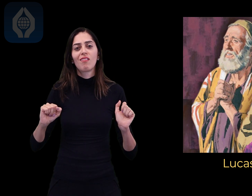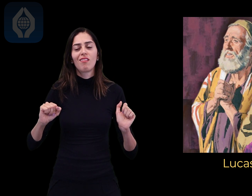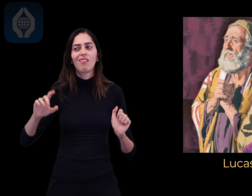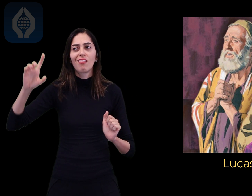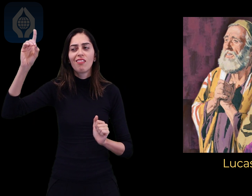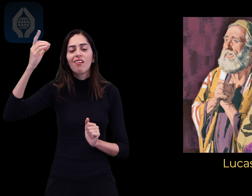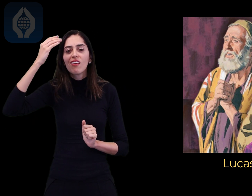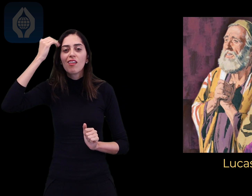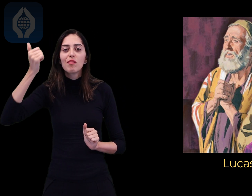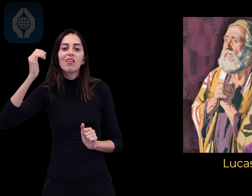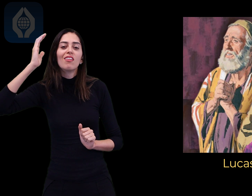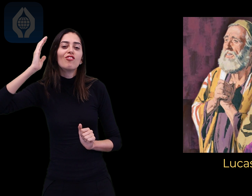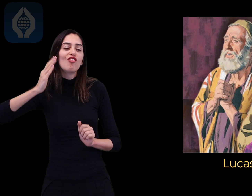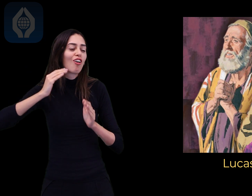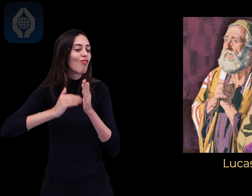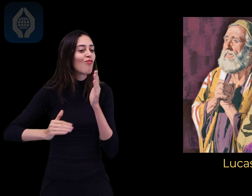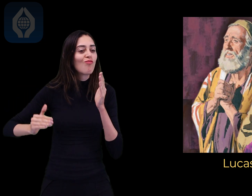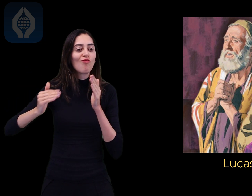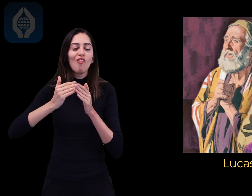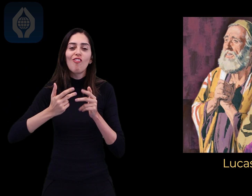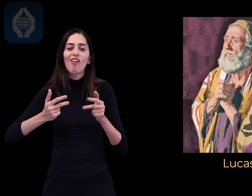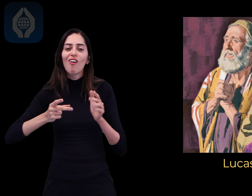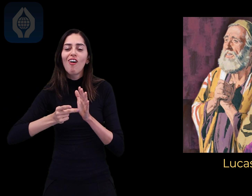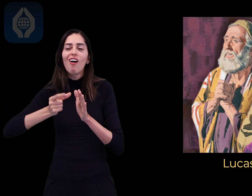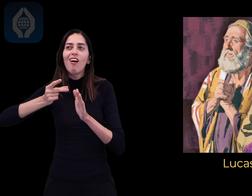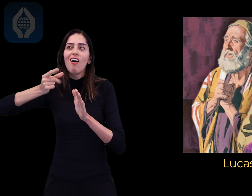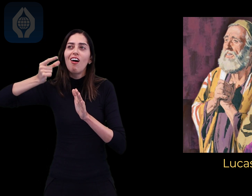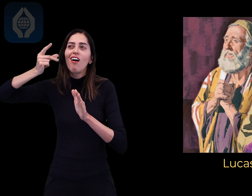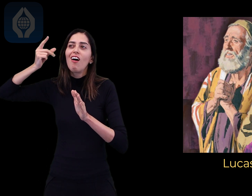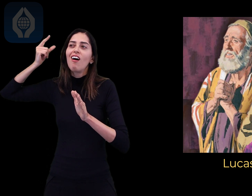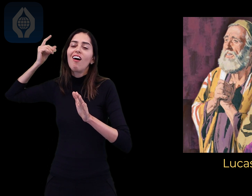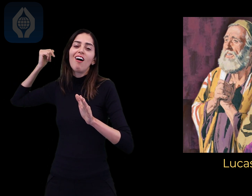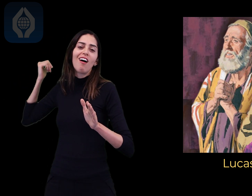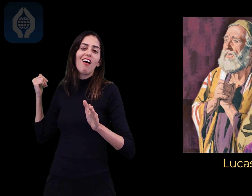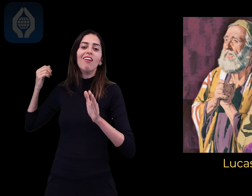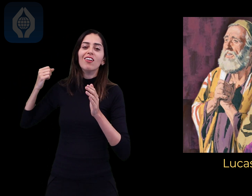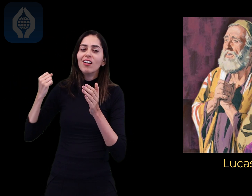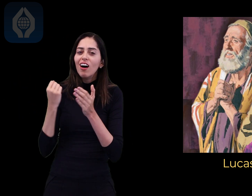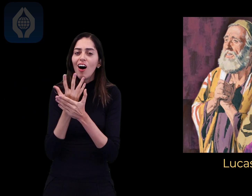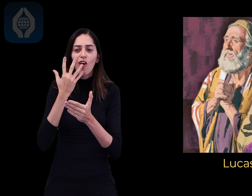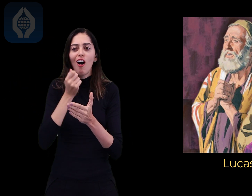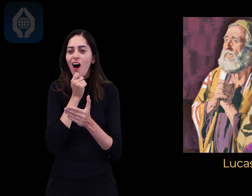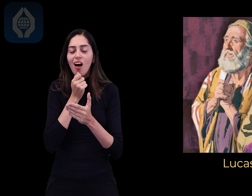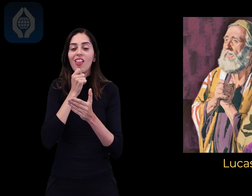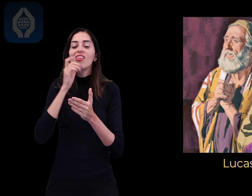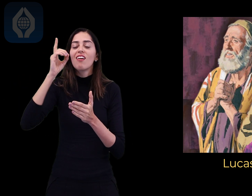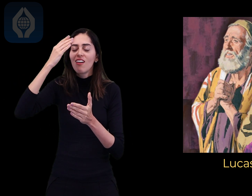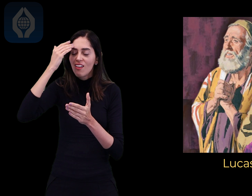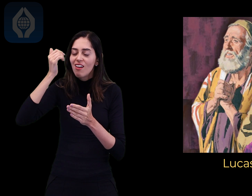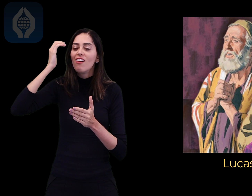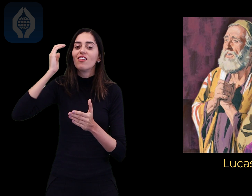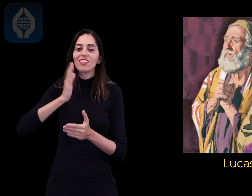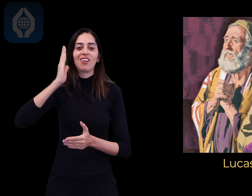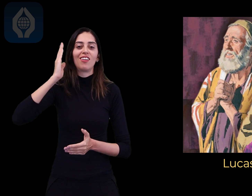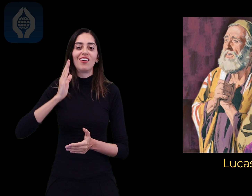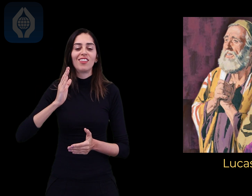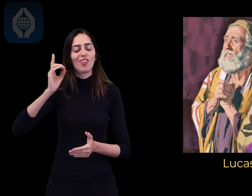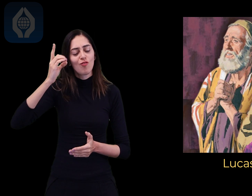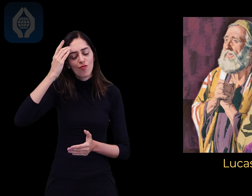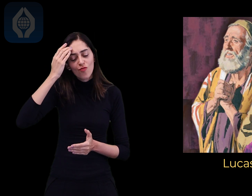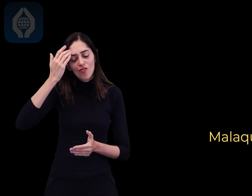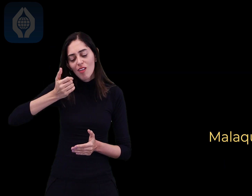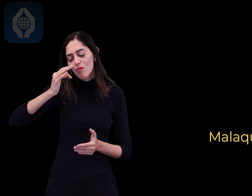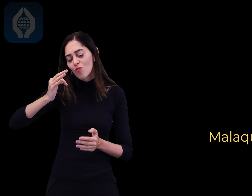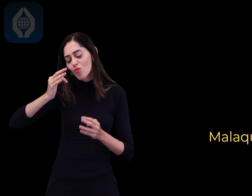elas aconteçam. Deus sabia tudo sobre nós também, mesmo antes de nossos pais saberem que nós íamos